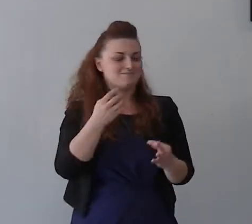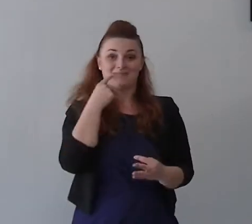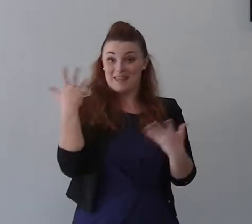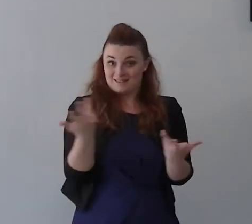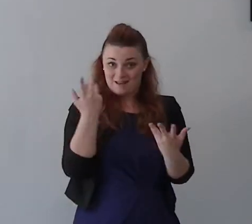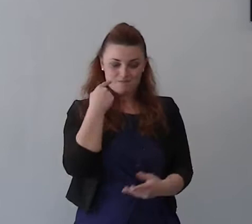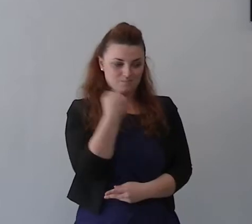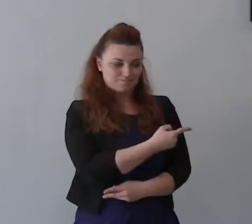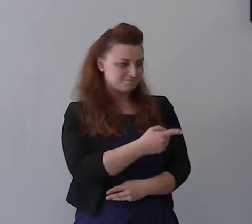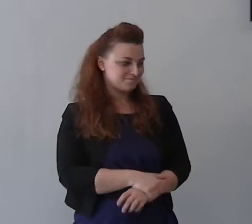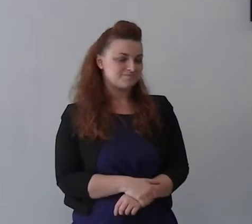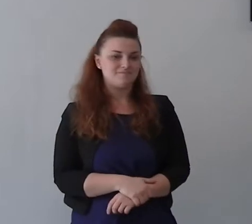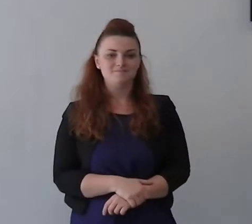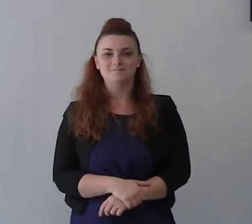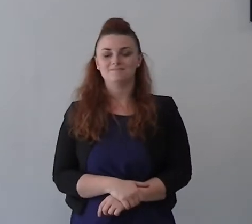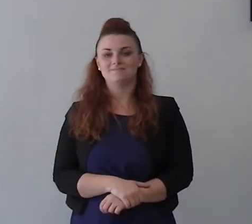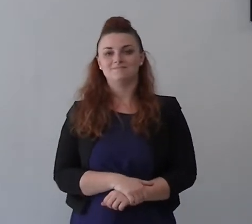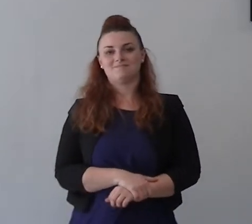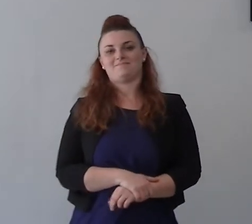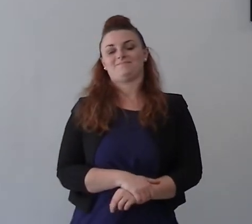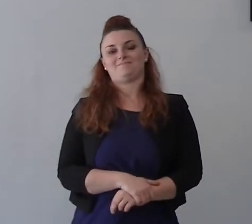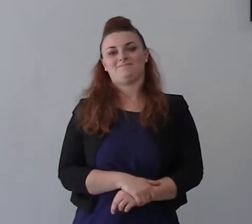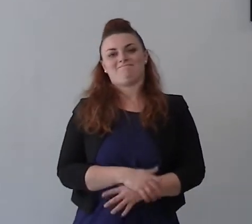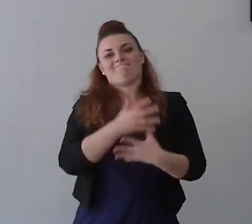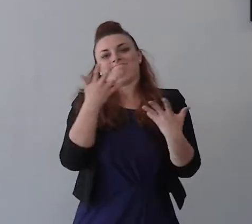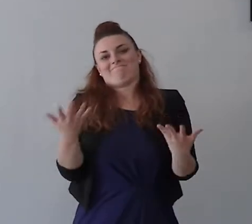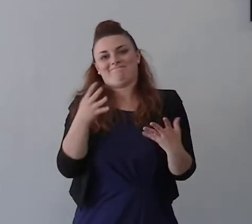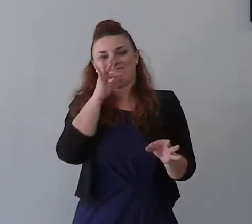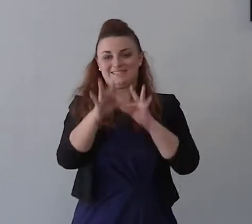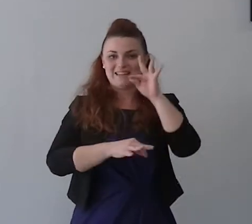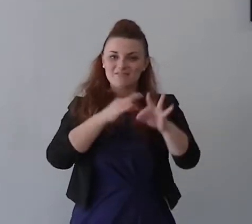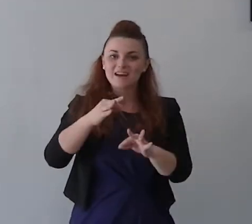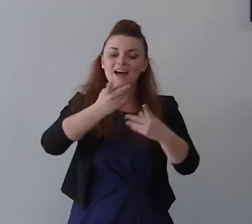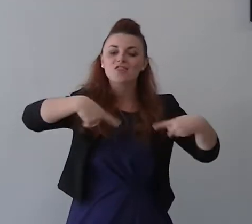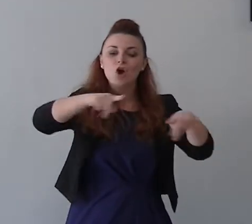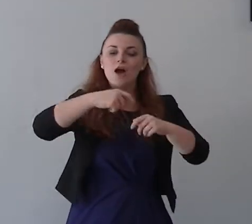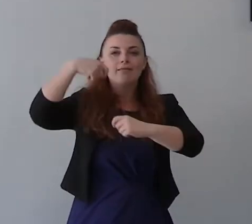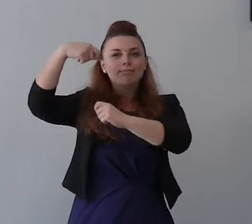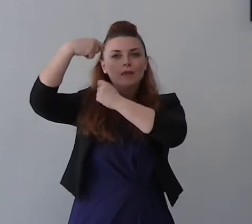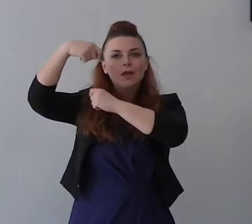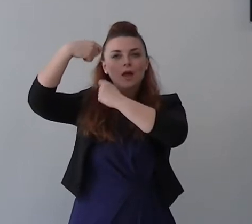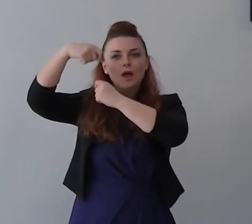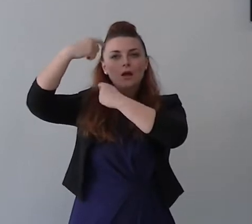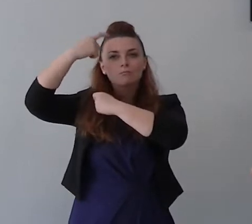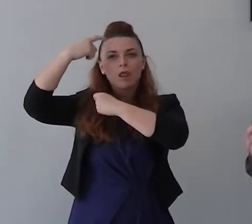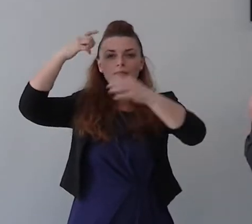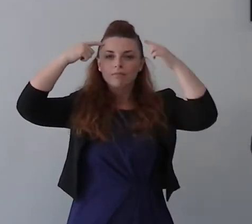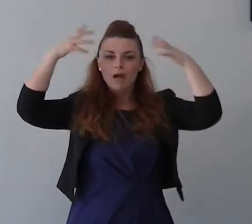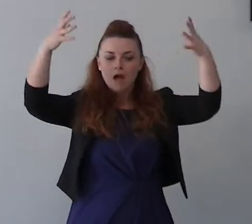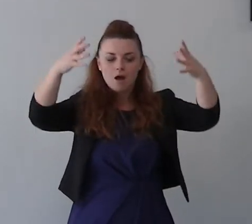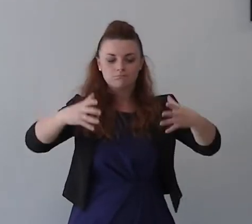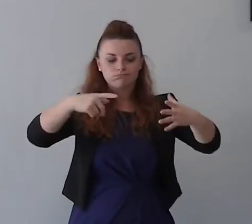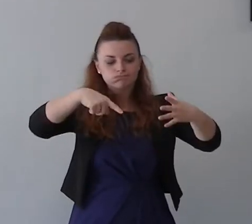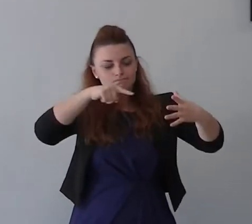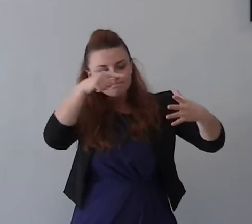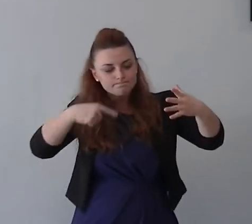questo o questo. È qualche cosa che ci stimola a pensare, perché offre lo spazio davanti a noi, mette in